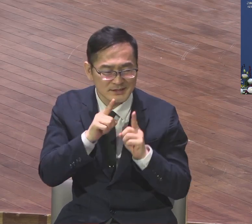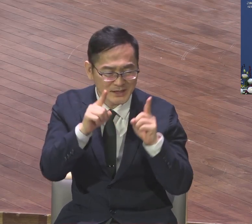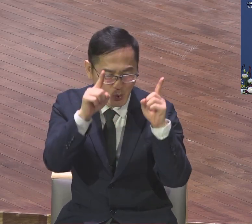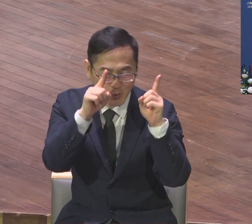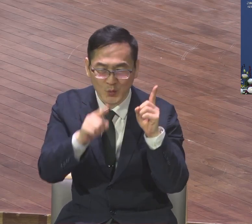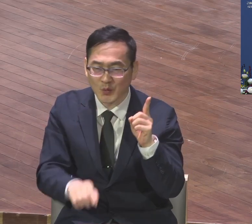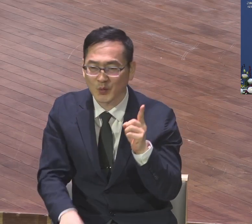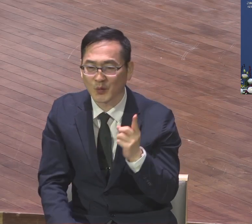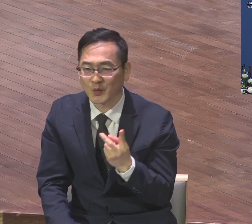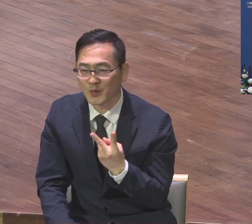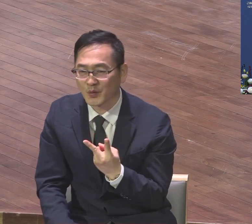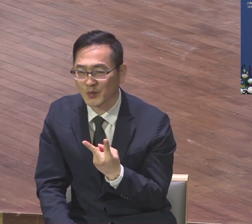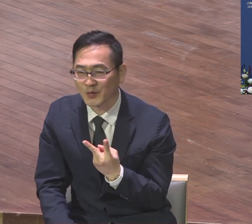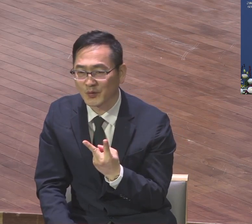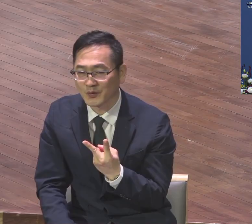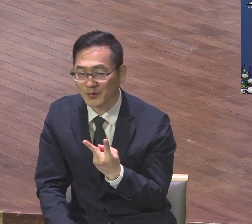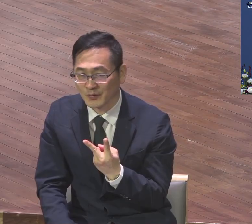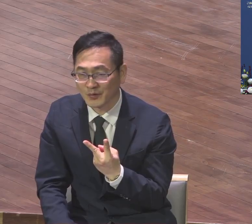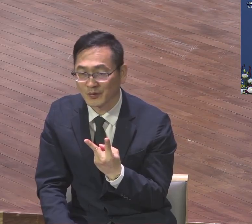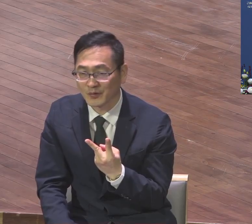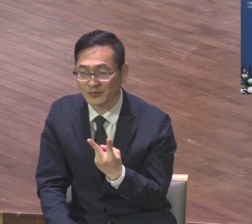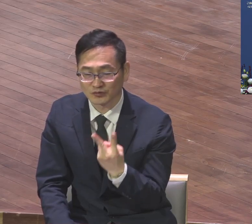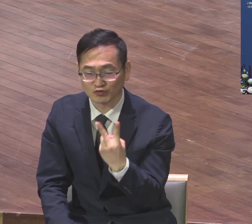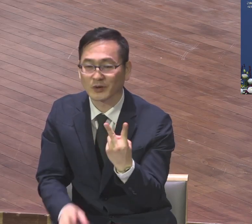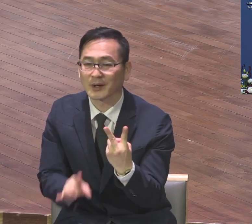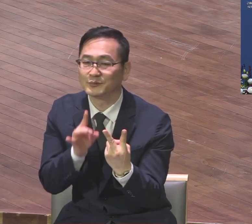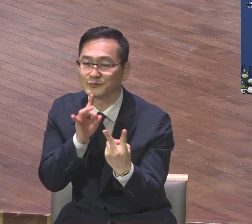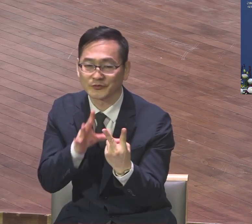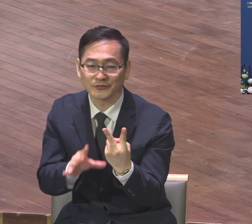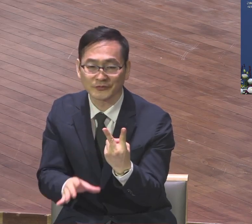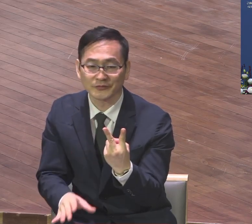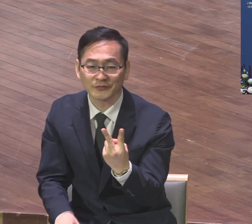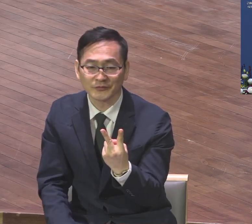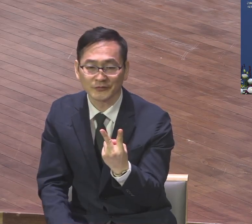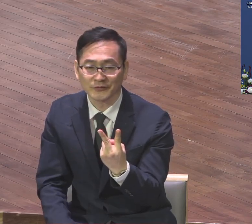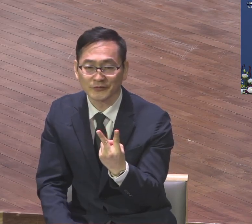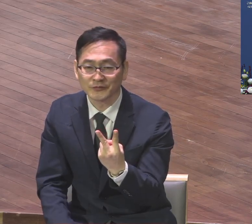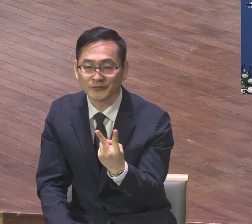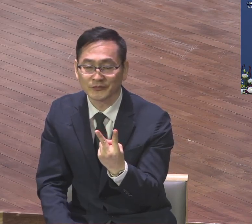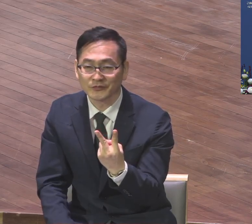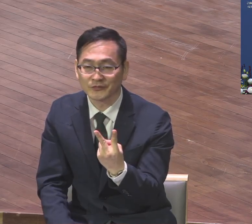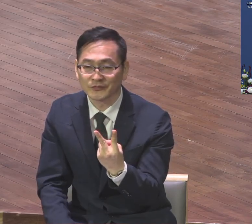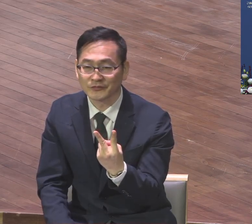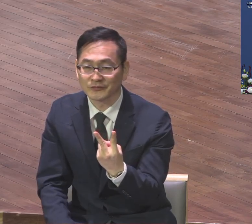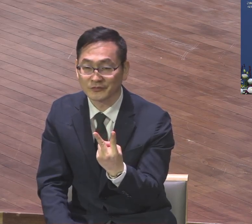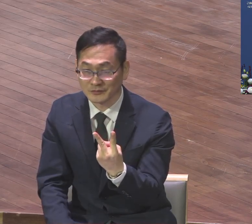곳은 천국이고 한 곳은 지옥입니다.